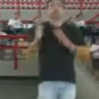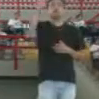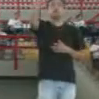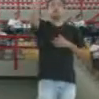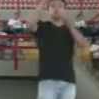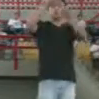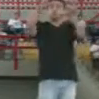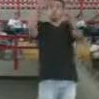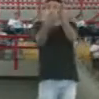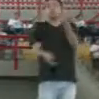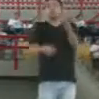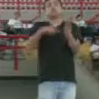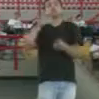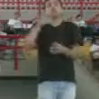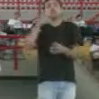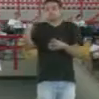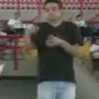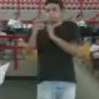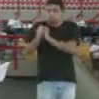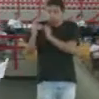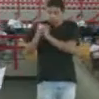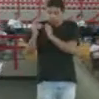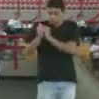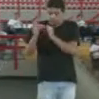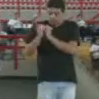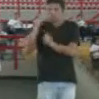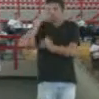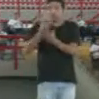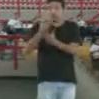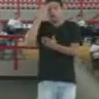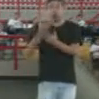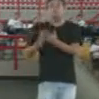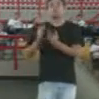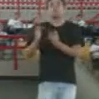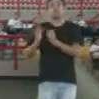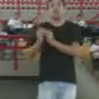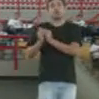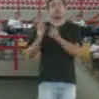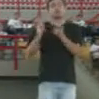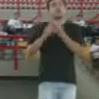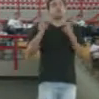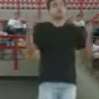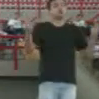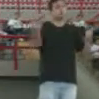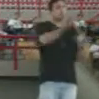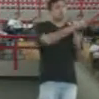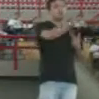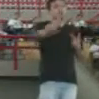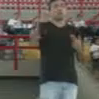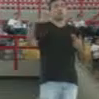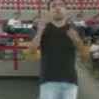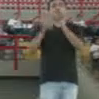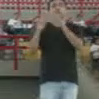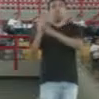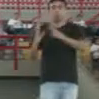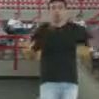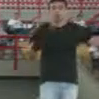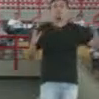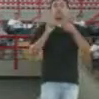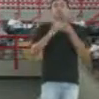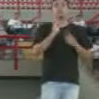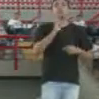planejado não conseguia, e ele continuava acreditando. É para você ficar do mesmo jeito. Olha, isso aqui